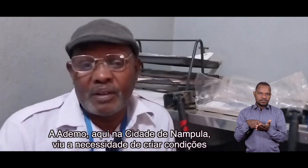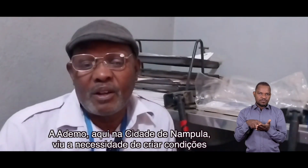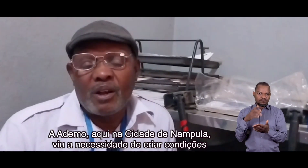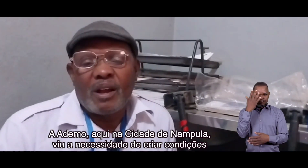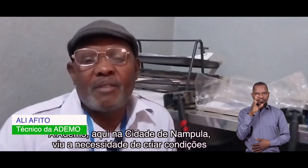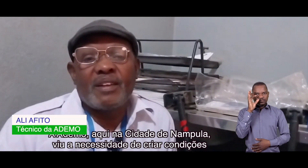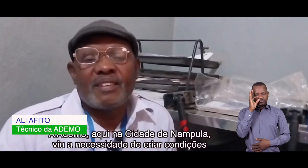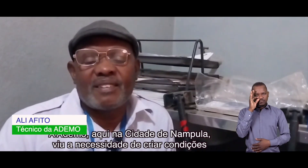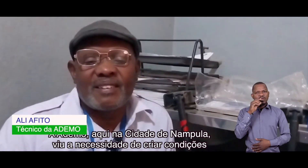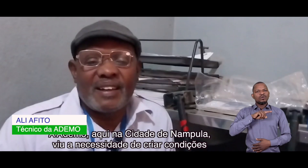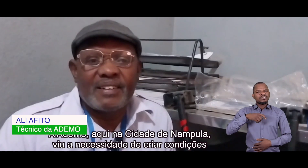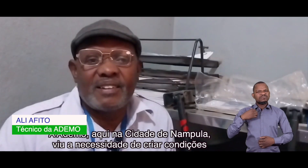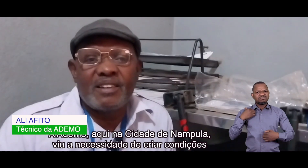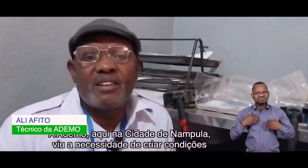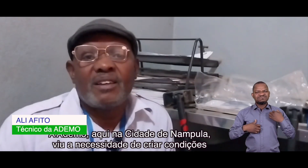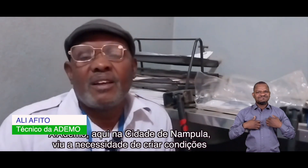Nampula havia necessidade de